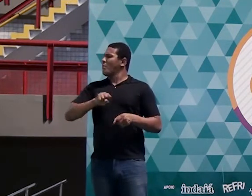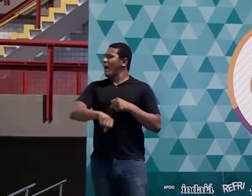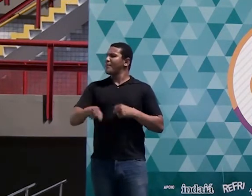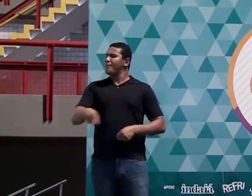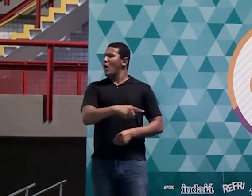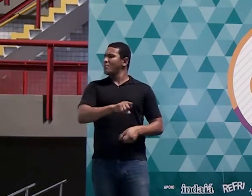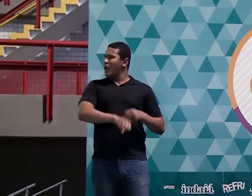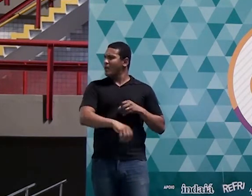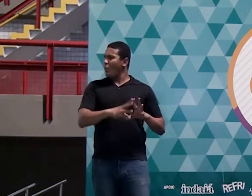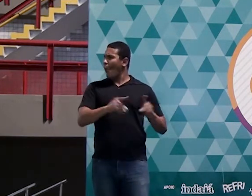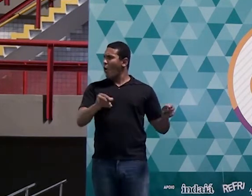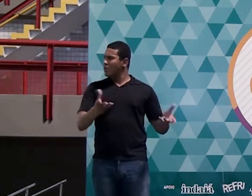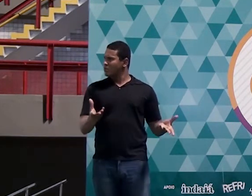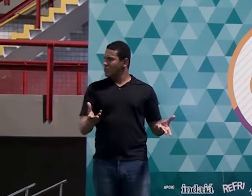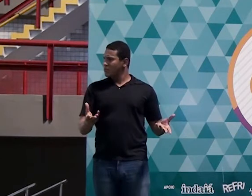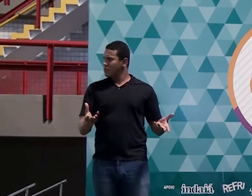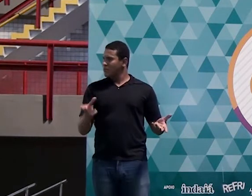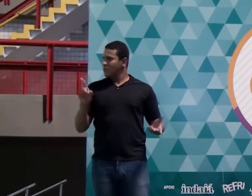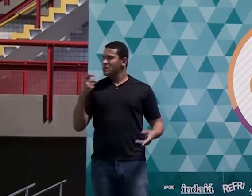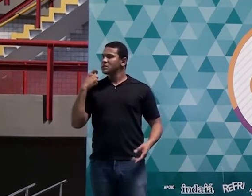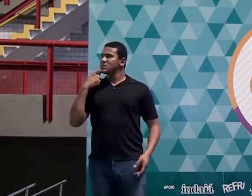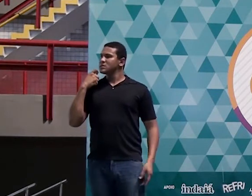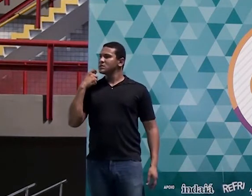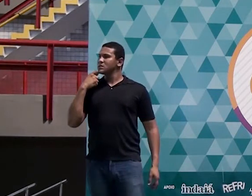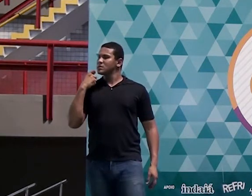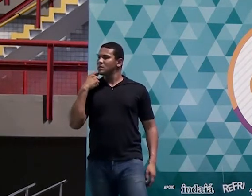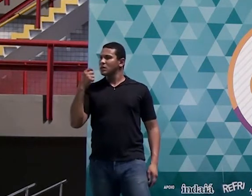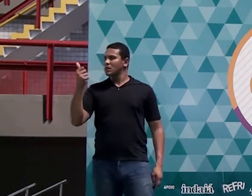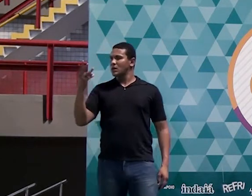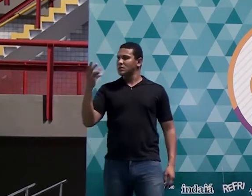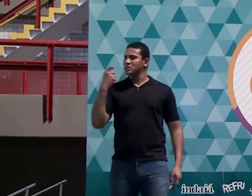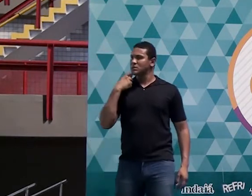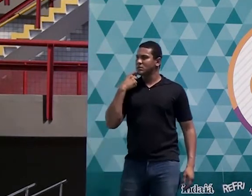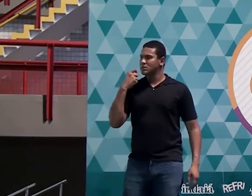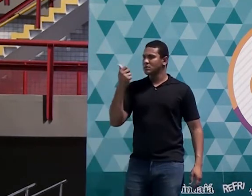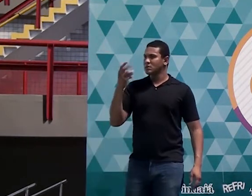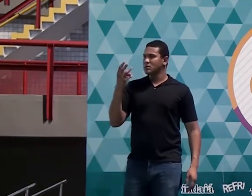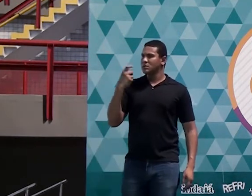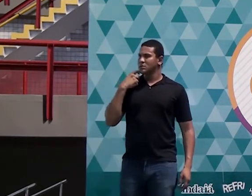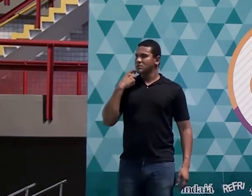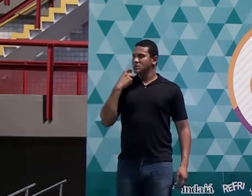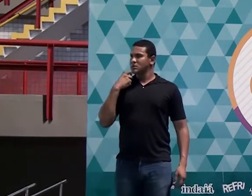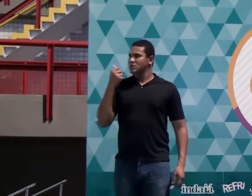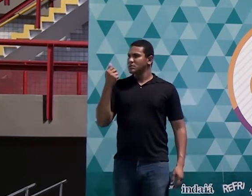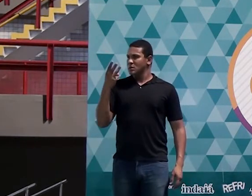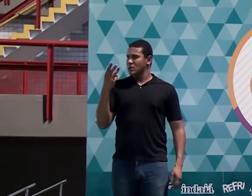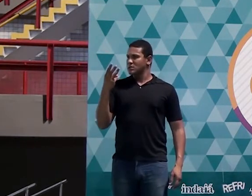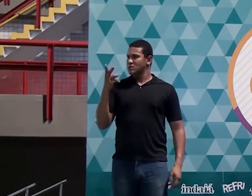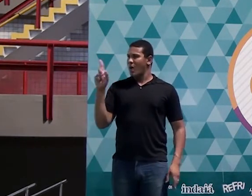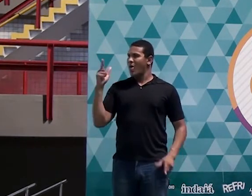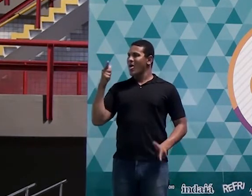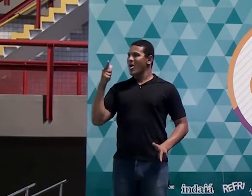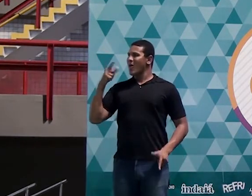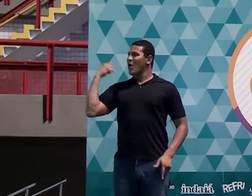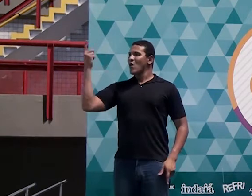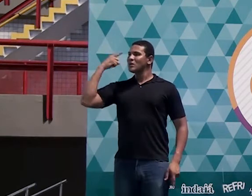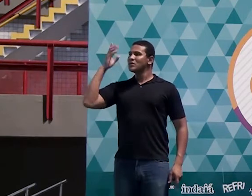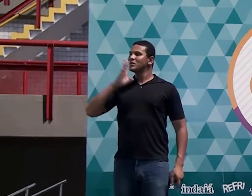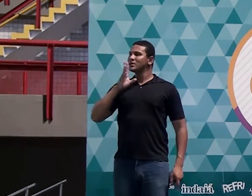de Sexta-feira 13. É o dia que numa sexta-feira foi dada